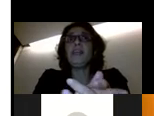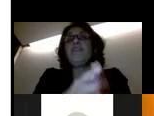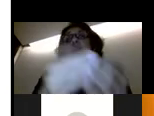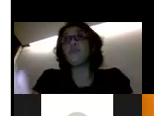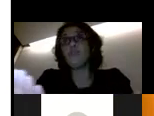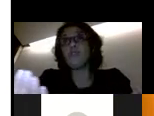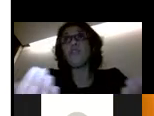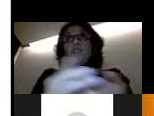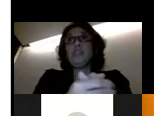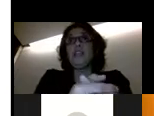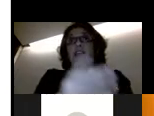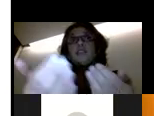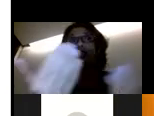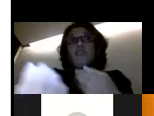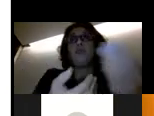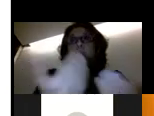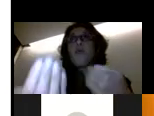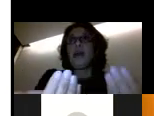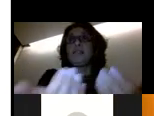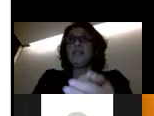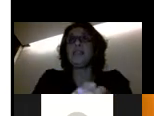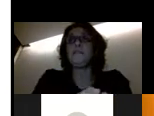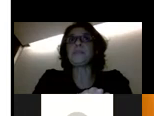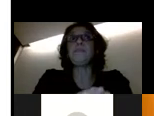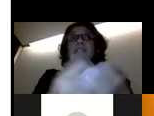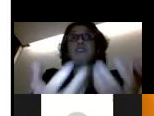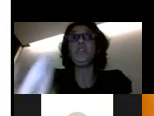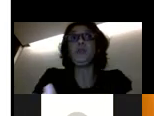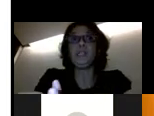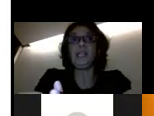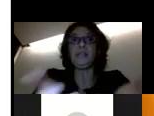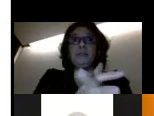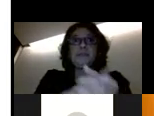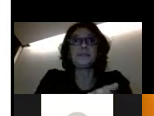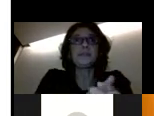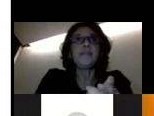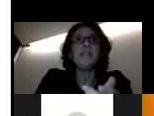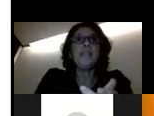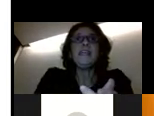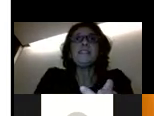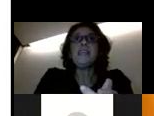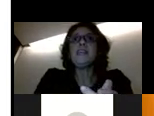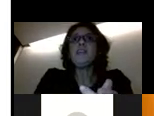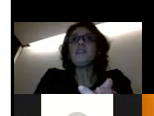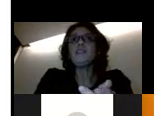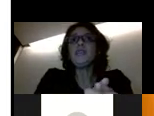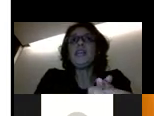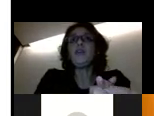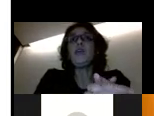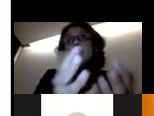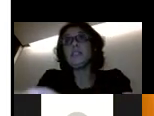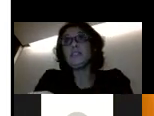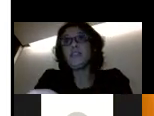bien de laboratorio o de trabajo que son un poco más precisos lingüísticamente. Se ha creado